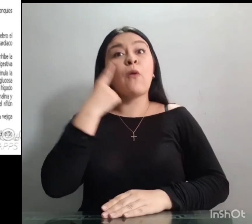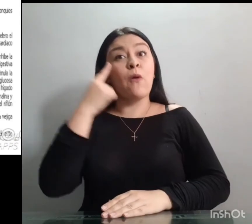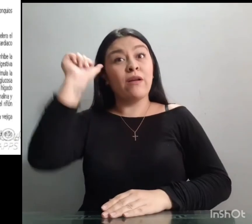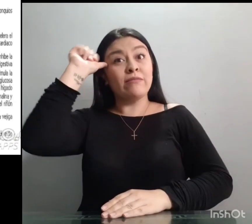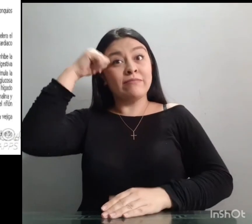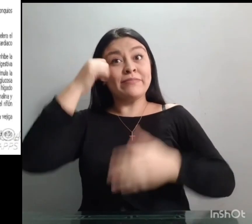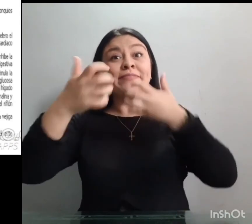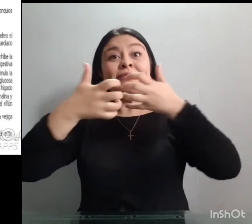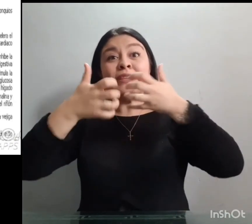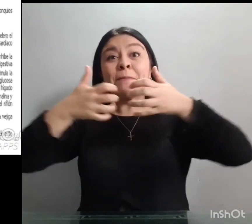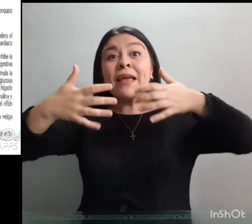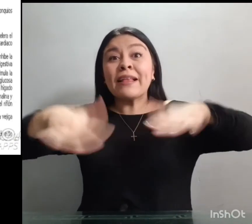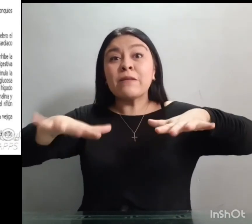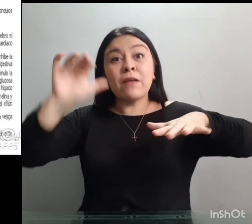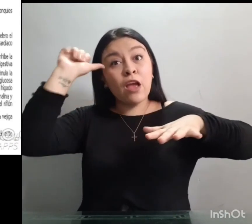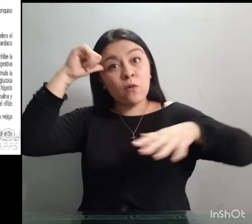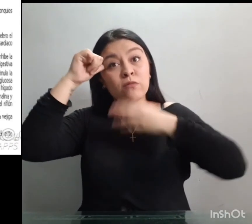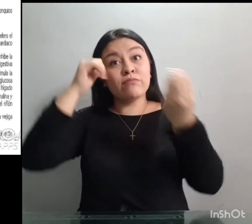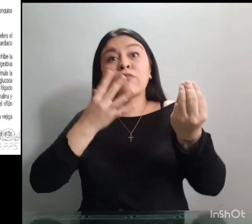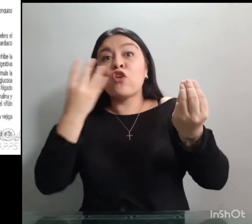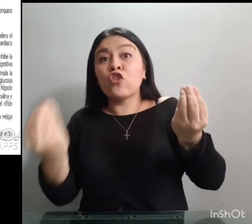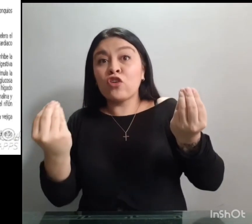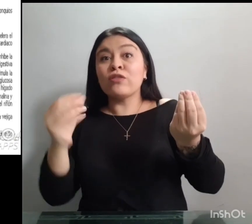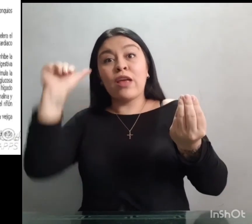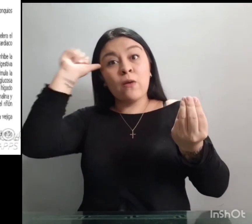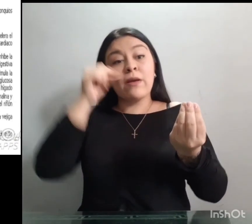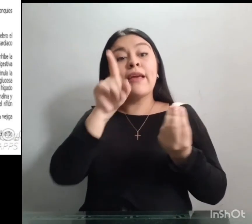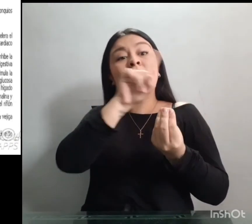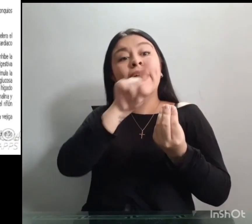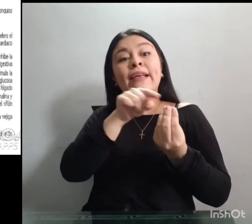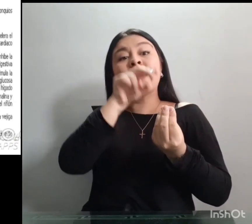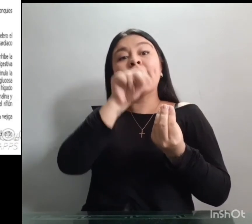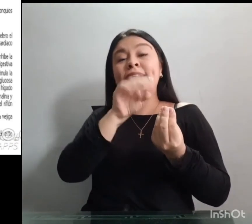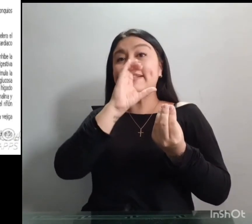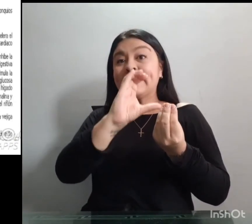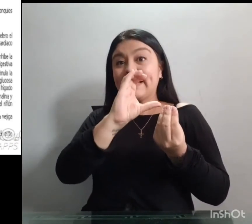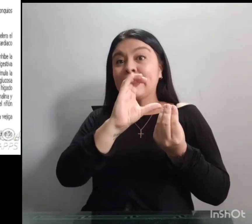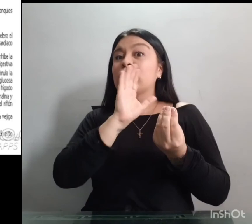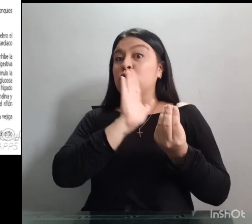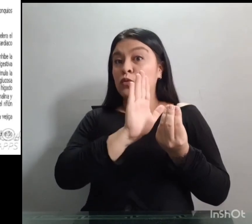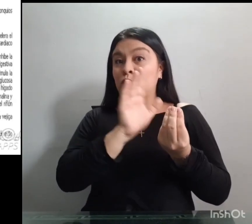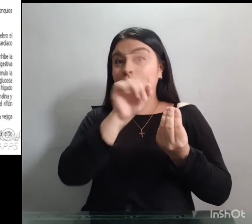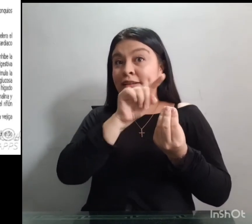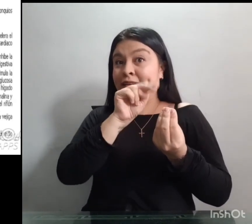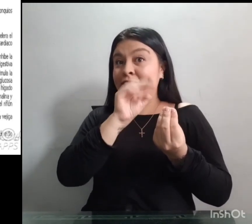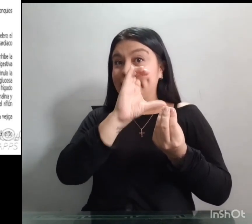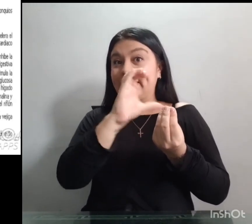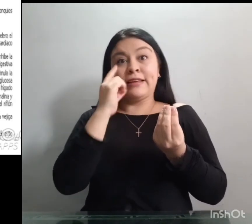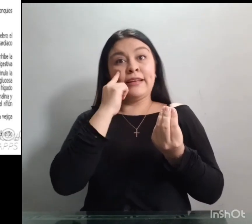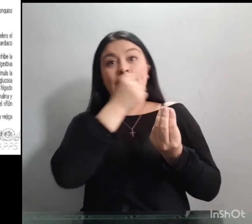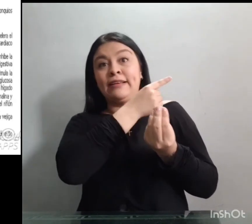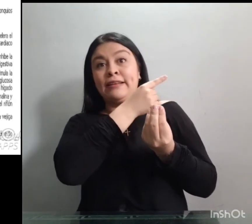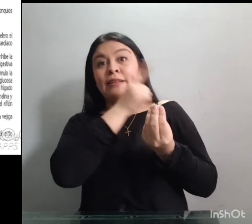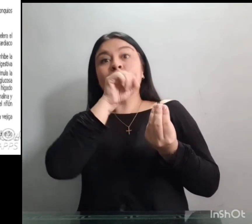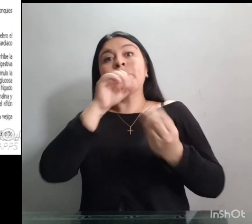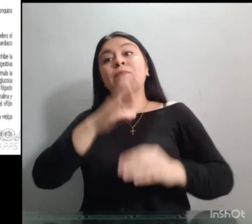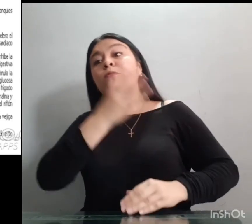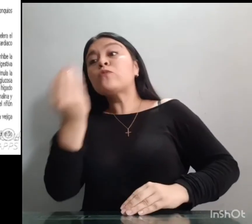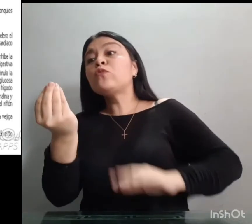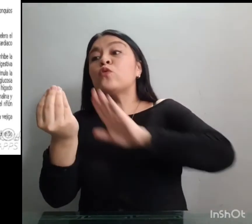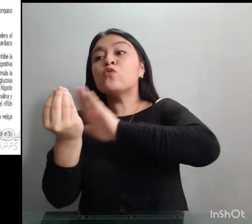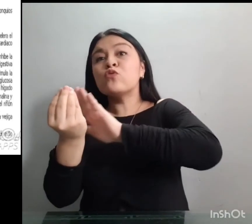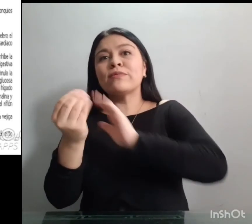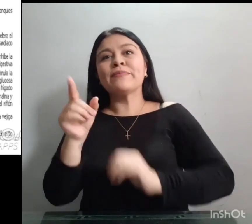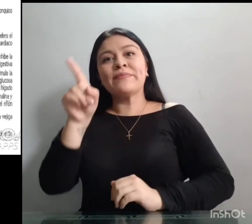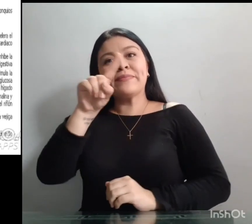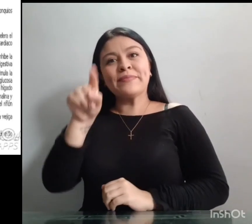vista anatómico se clasifica en sistema nervioso central, y el sistema nervioso